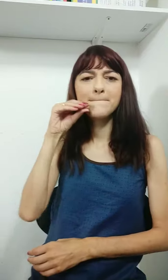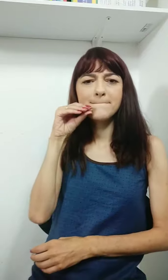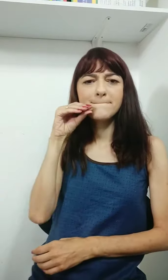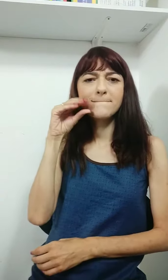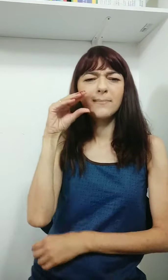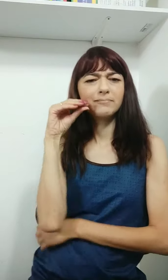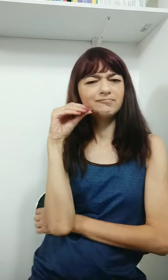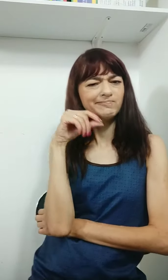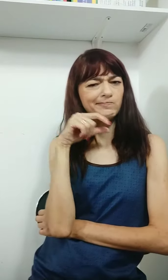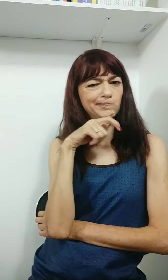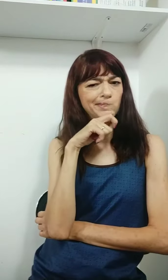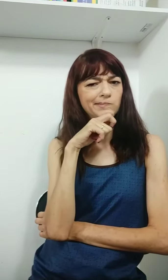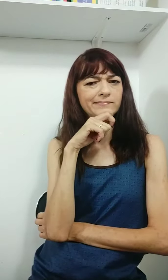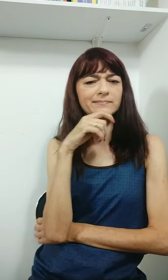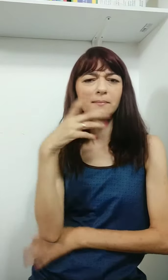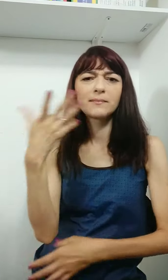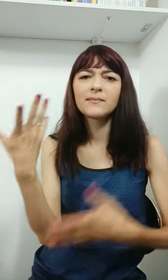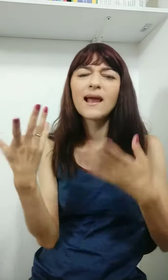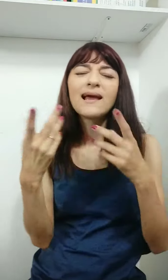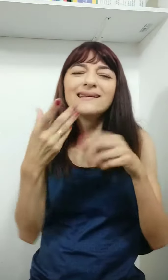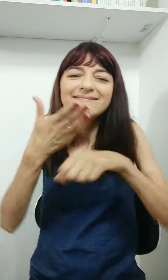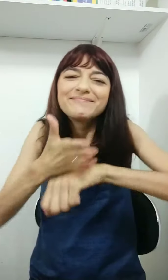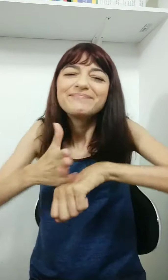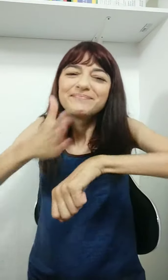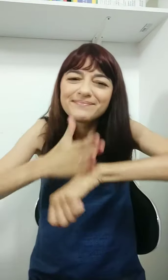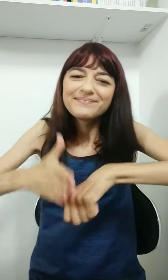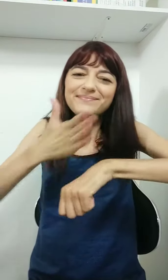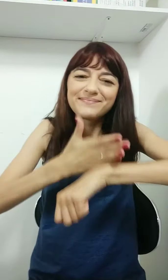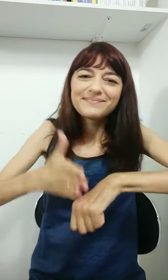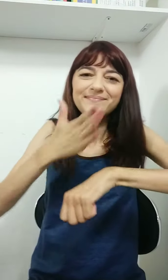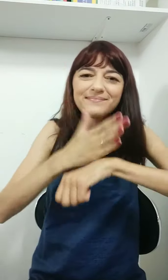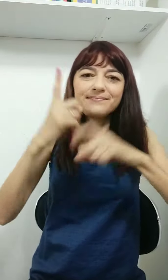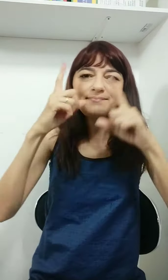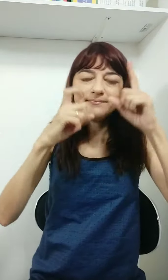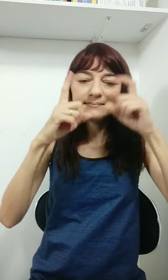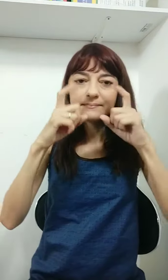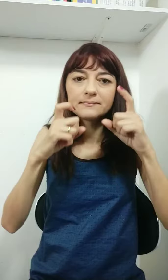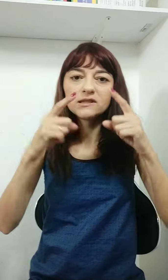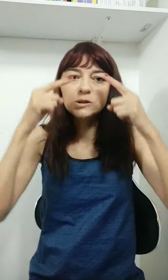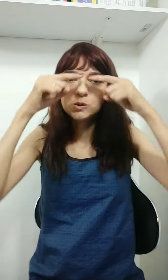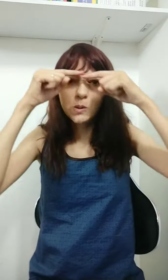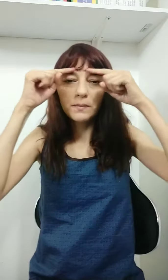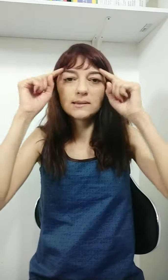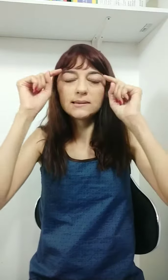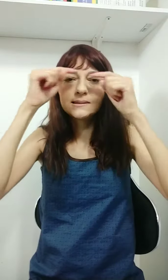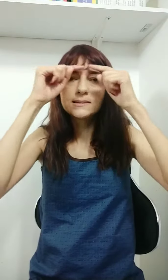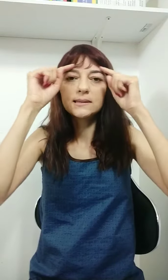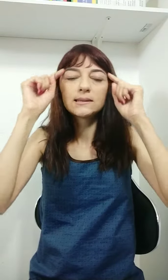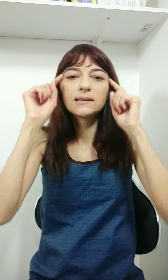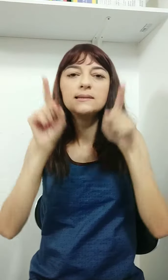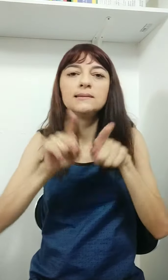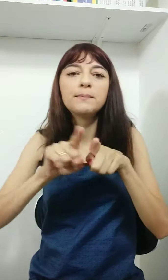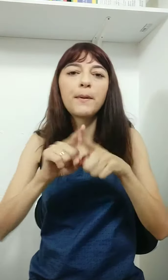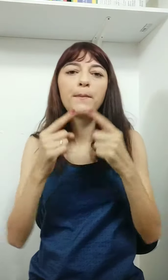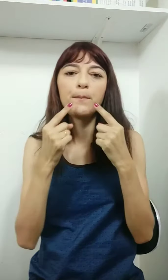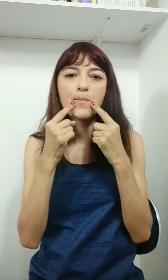Ou então também ali com a boca fechada, né? Então, assim, vocês precisam praticar essas expressões, tá? Porque a expressão na hora que vocês